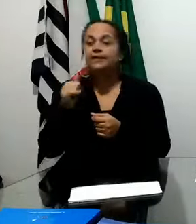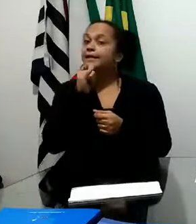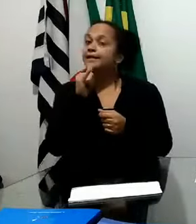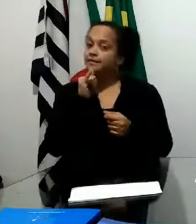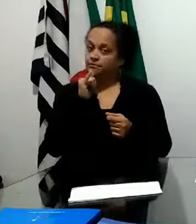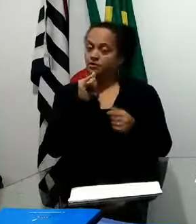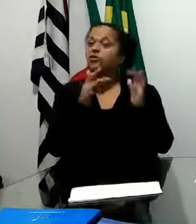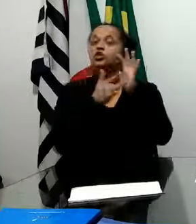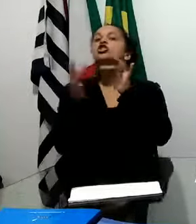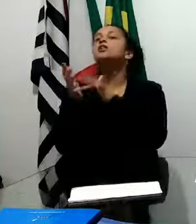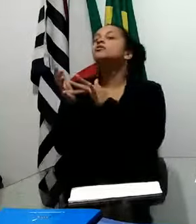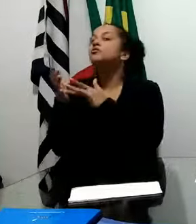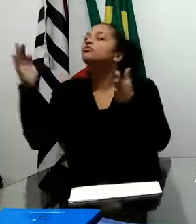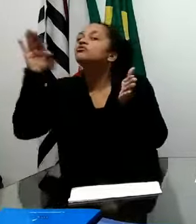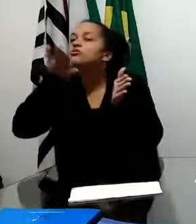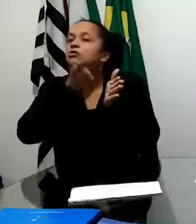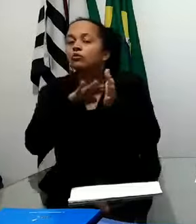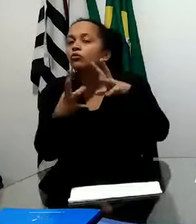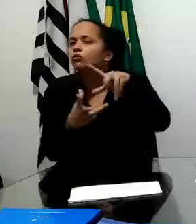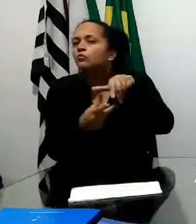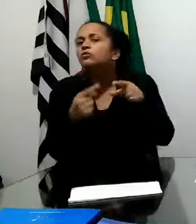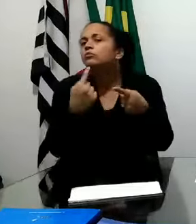mundo. Jesus veio ao mundo com um propósito.